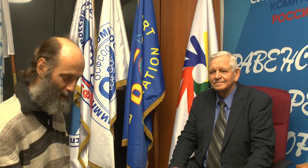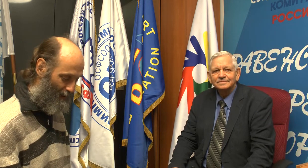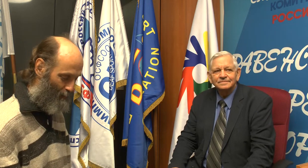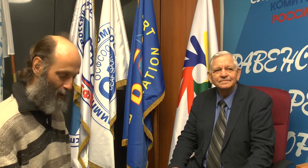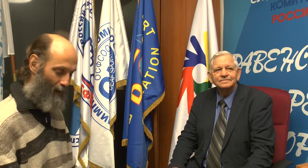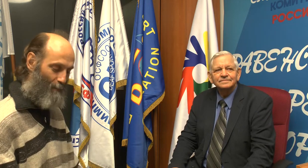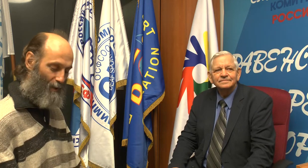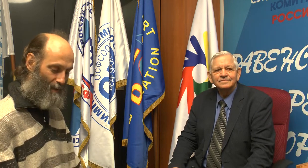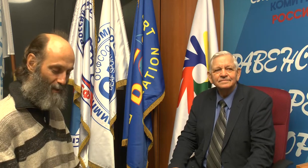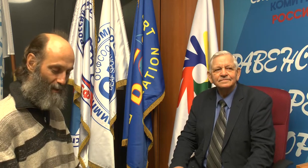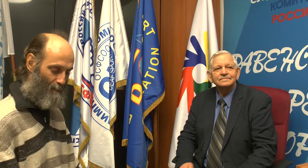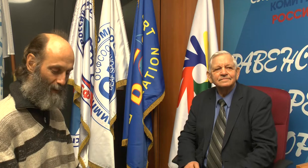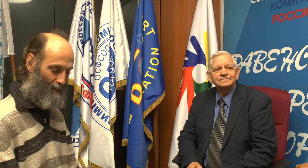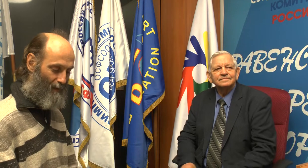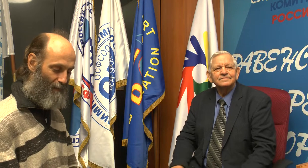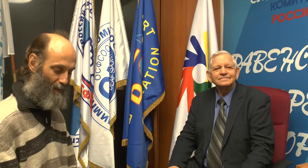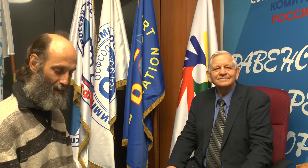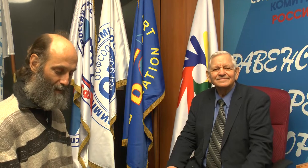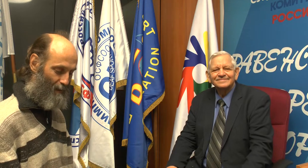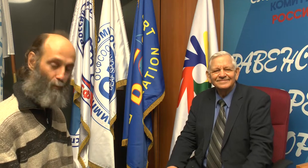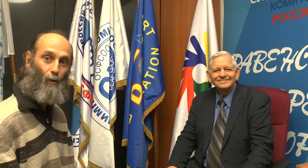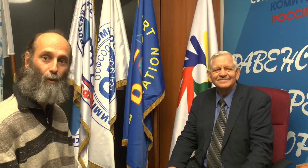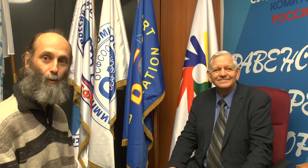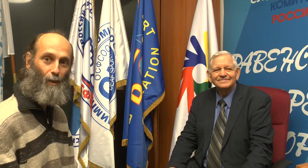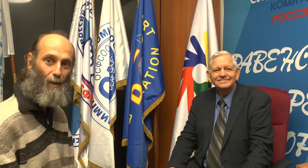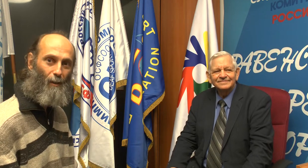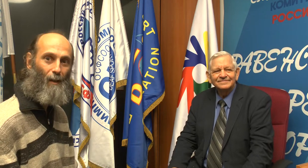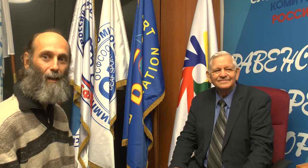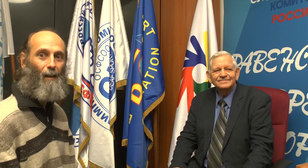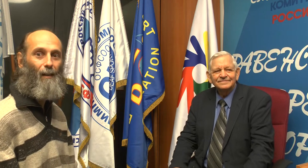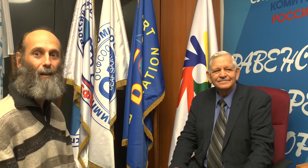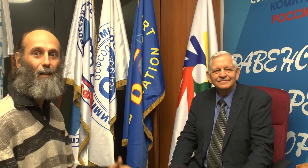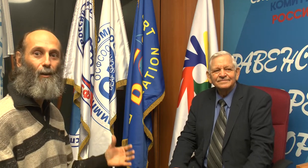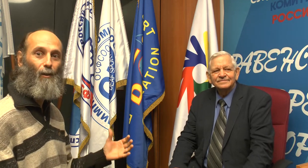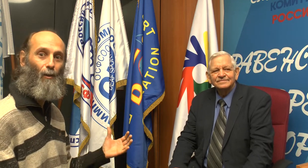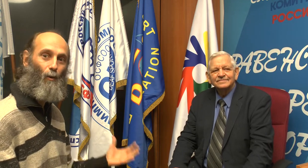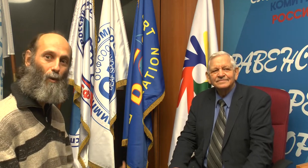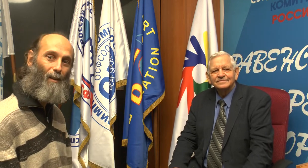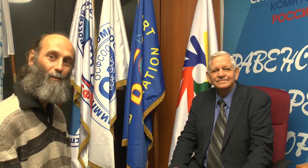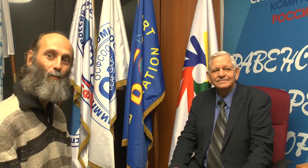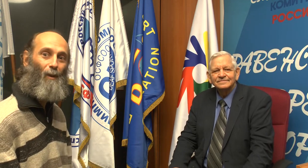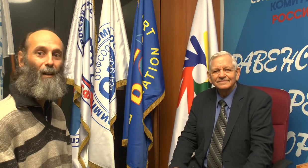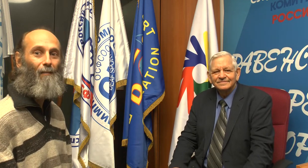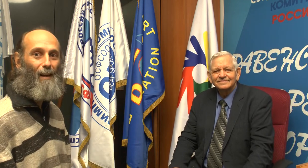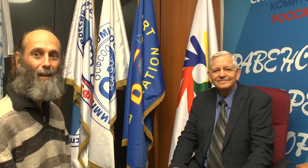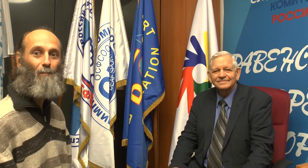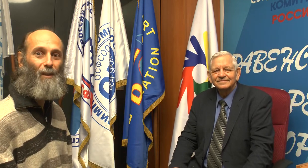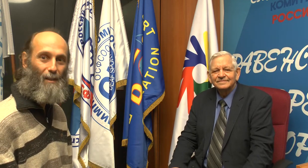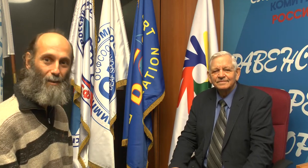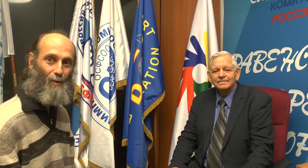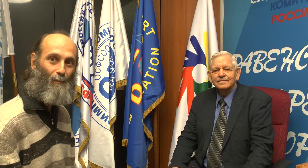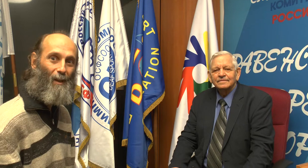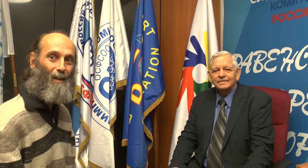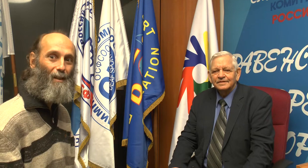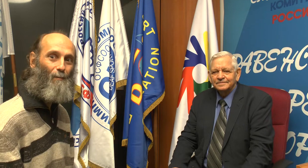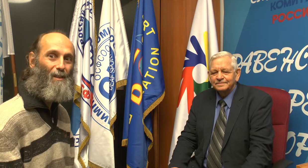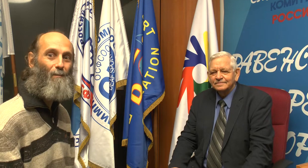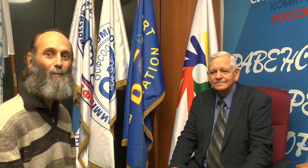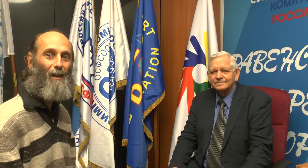президентом Общероссийской спортивной федерации спорта глухих Рухлядевым Валерием Никитичем. И мы с ним